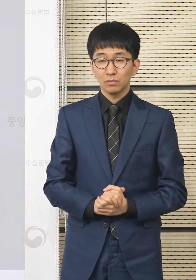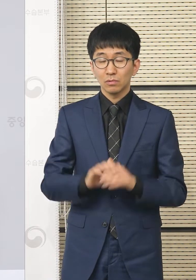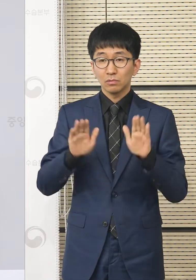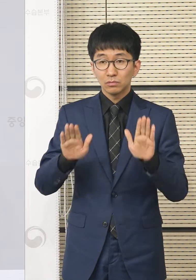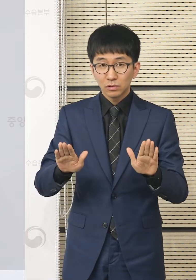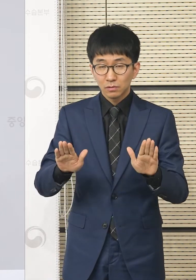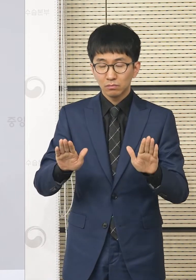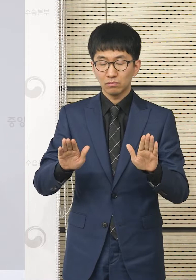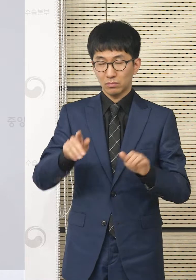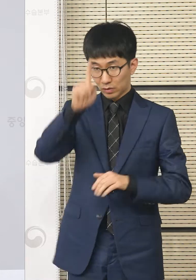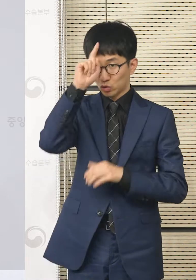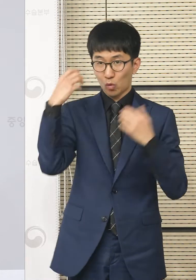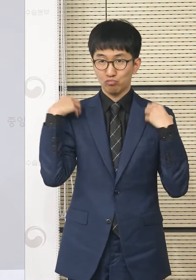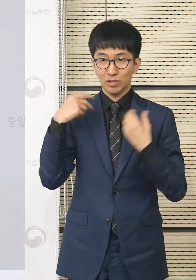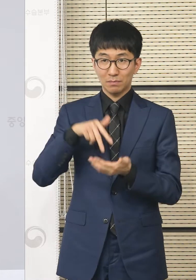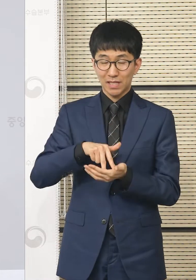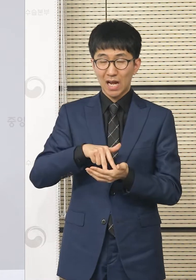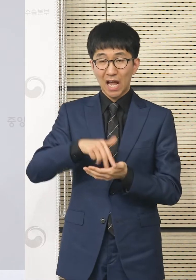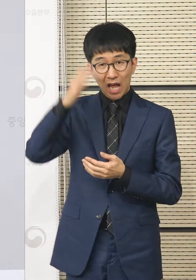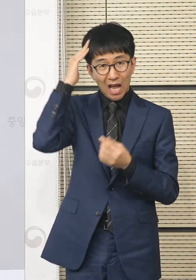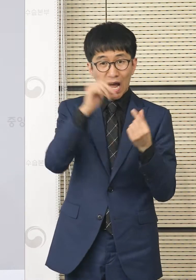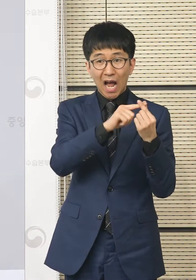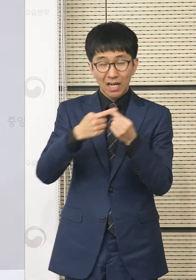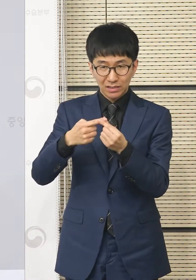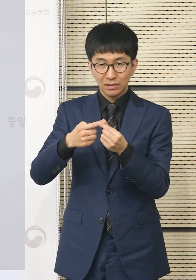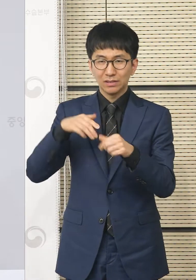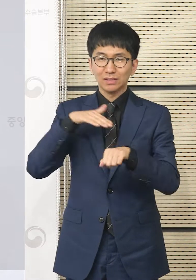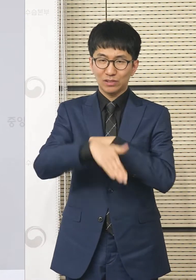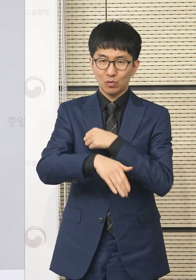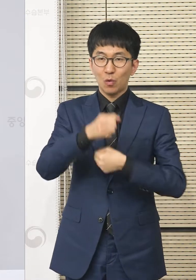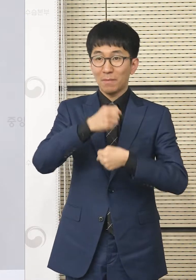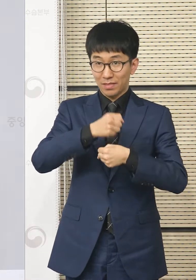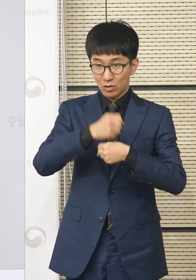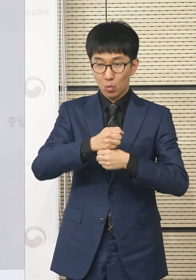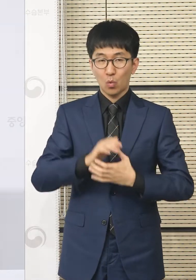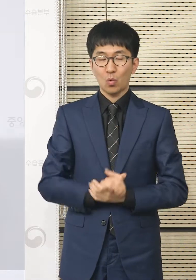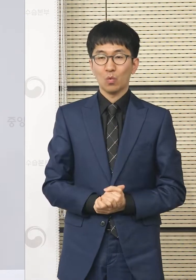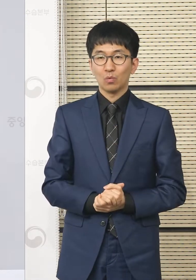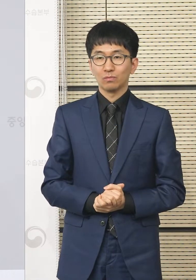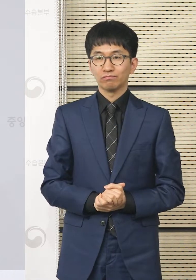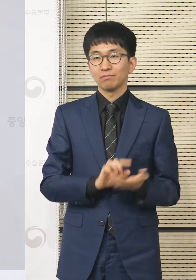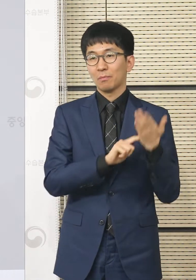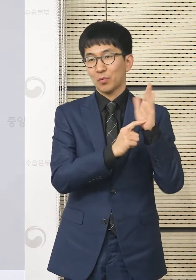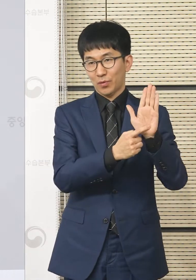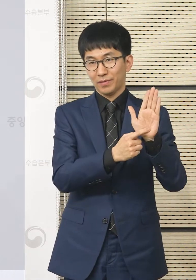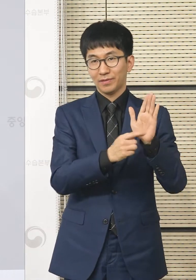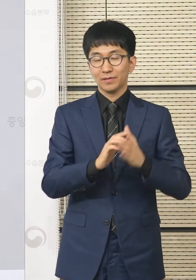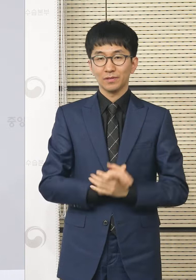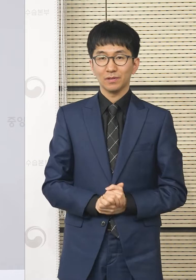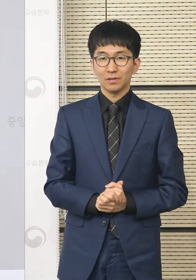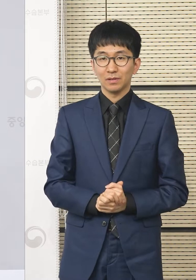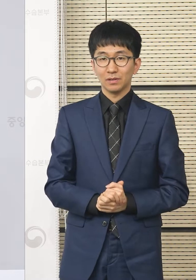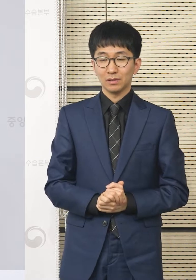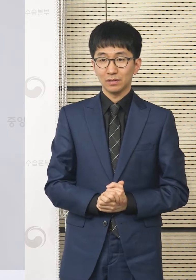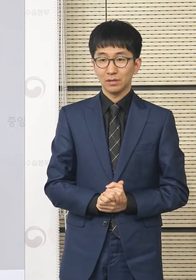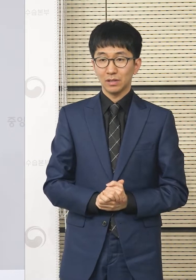이름이 긴 편이기 때문에 정부 차원에서 한글 표현을 별도로 정하여 명명하기로